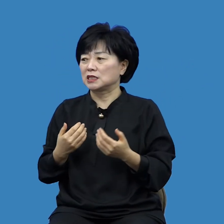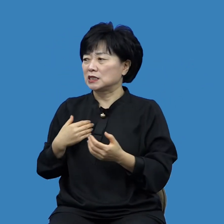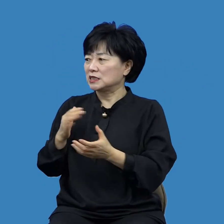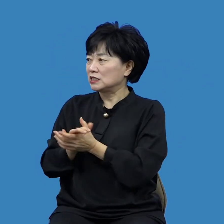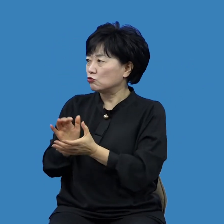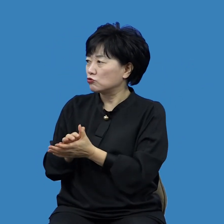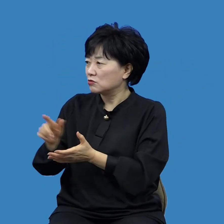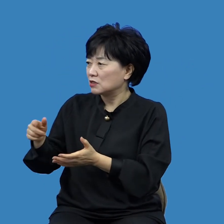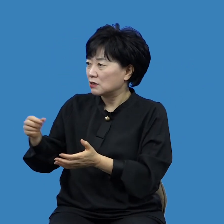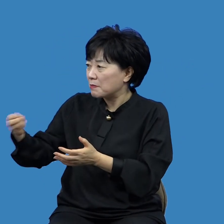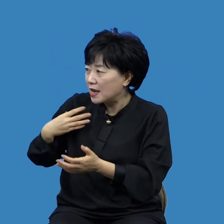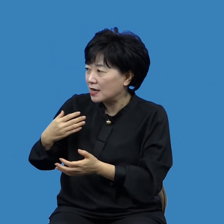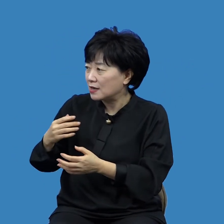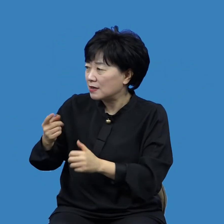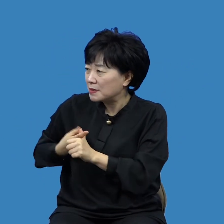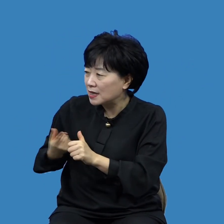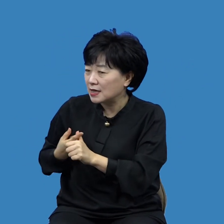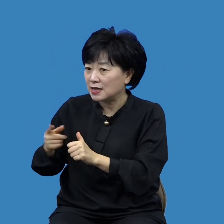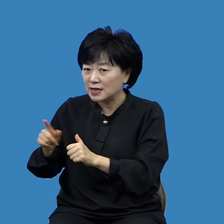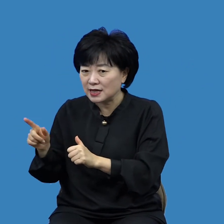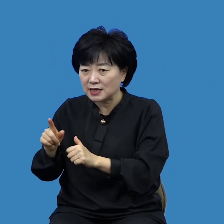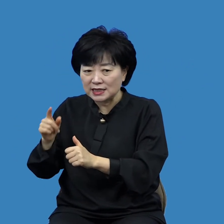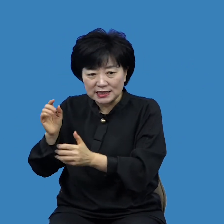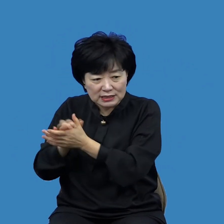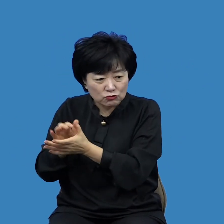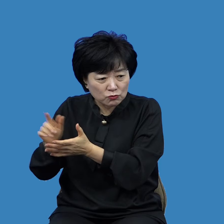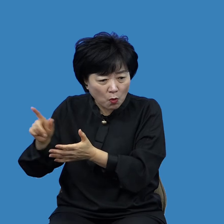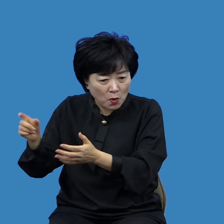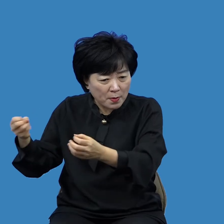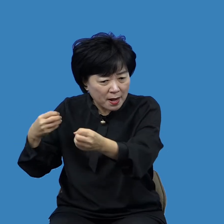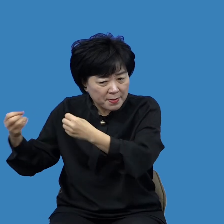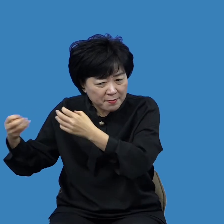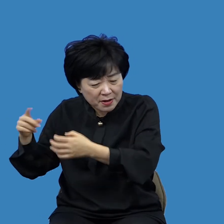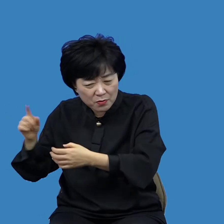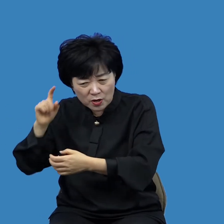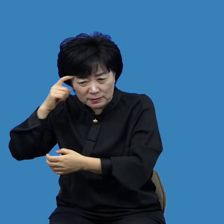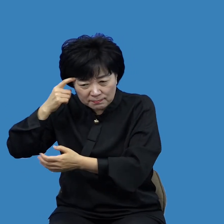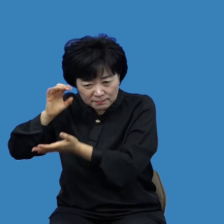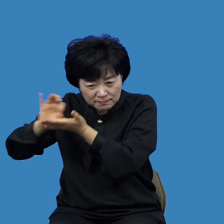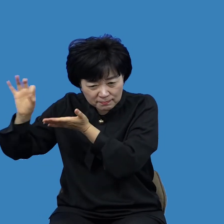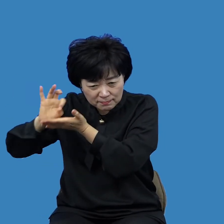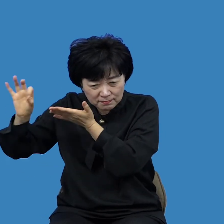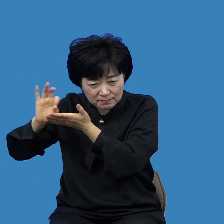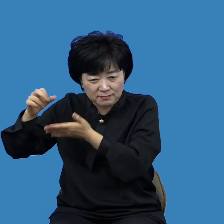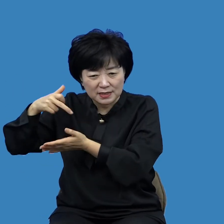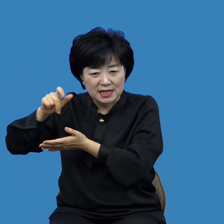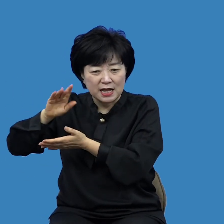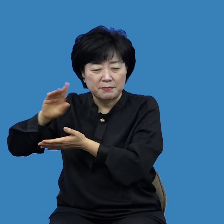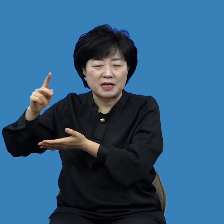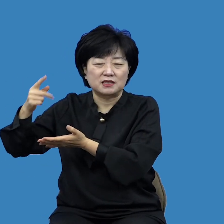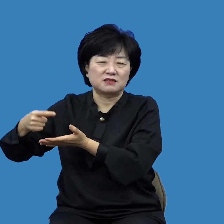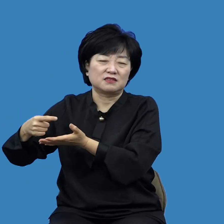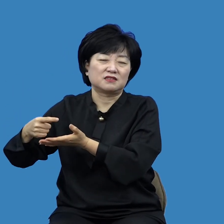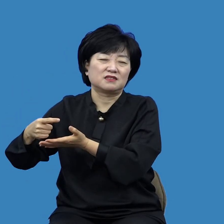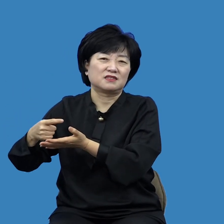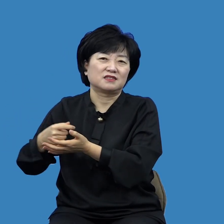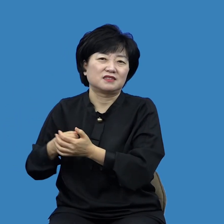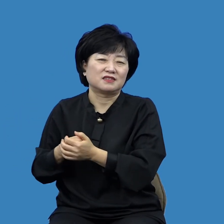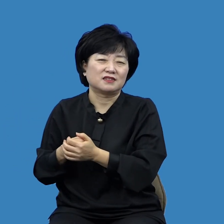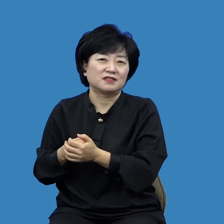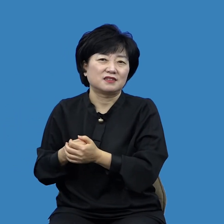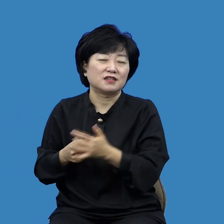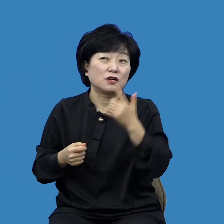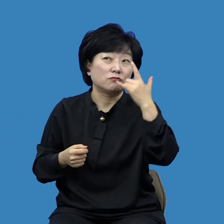입고 나가면 친구들이 비웃지 않을까? 이 옷 입고 나가면 친구들이 뭐라 그러지 않을까? 친구들을 항상 카바드하고 있어. 잘 생각해봐.